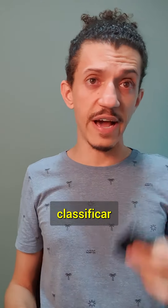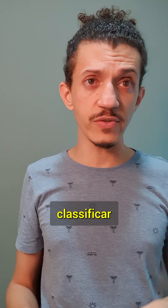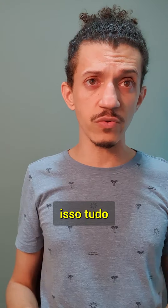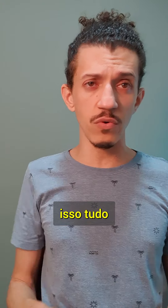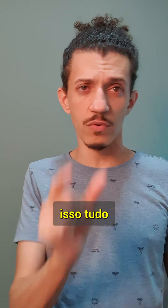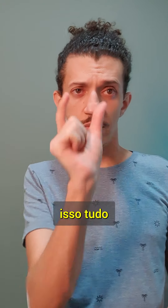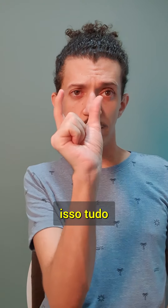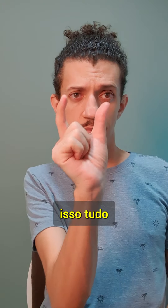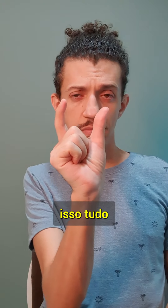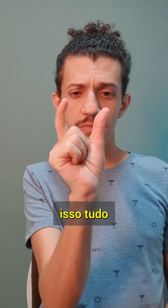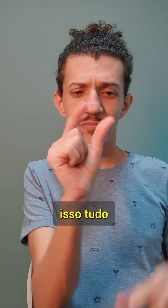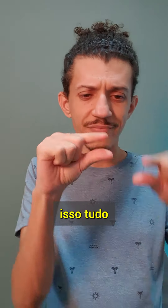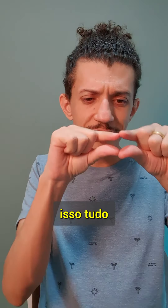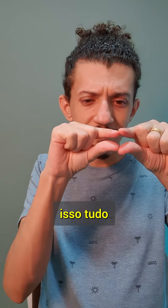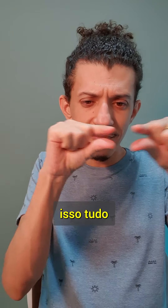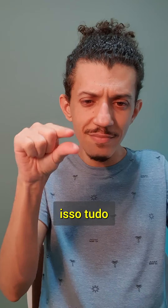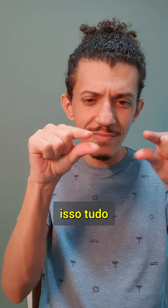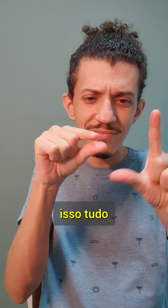posso classificar isso tudo.